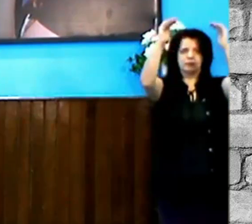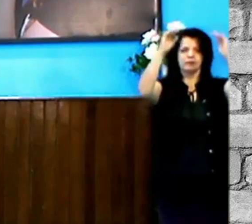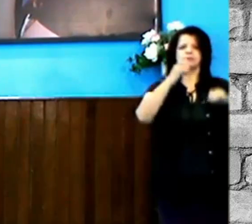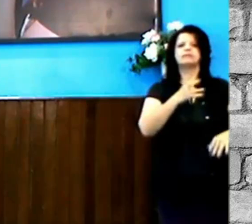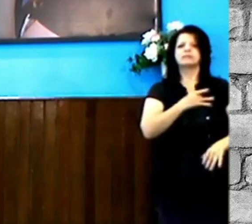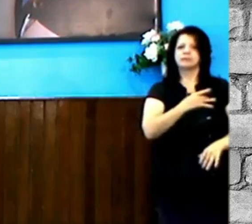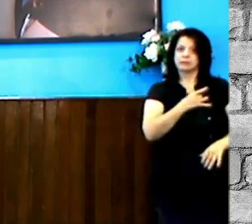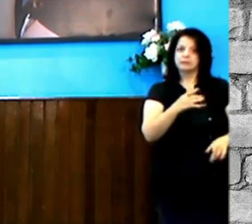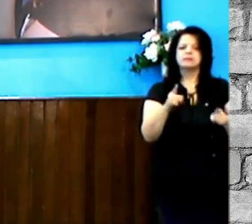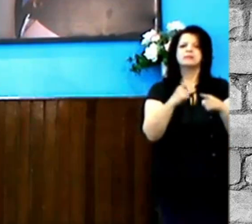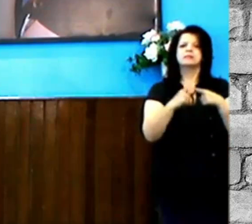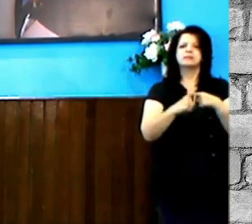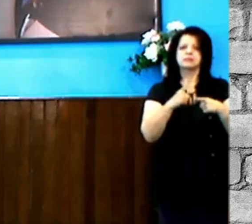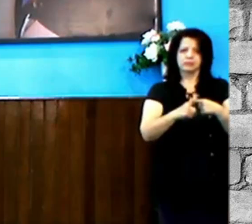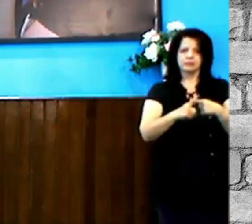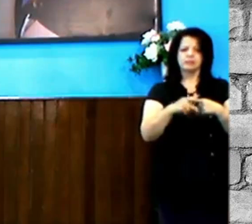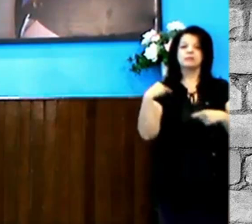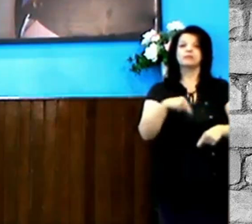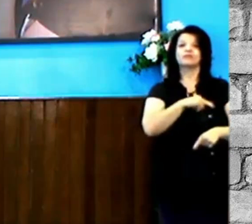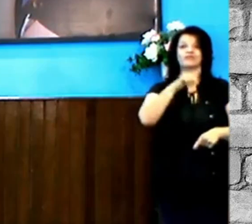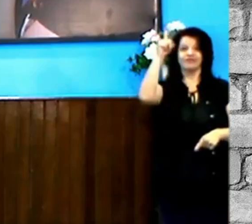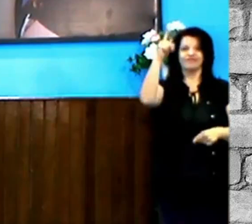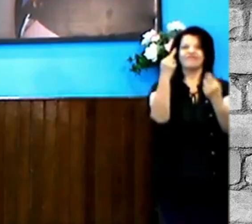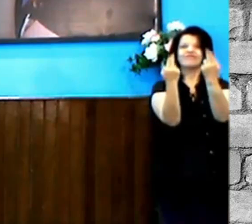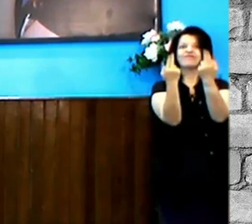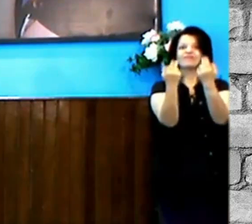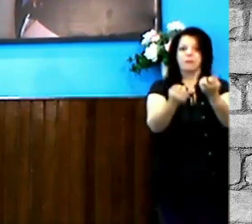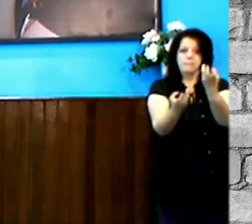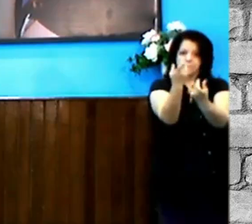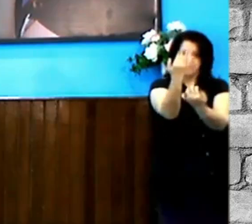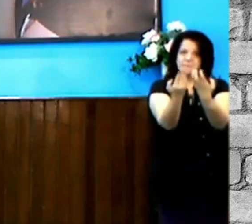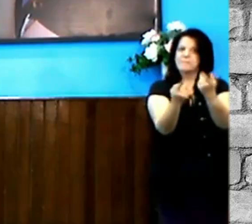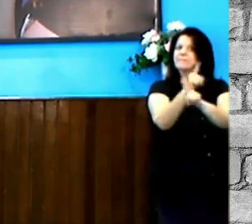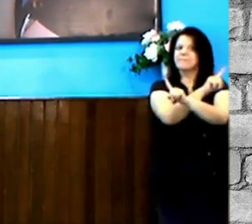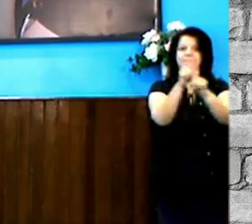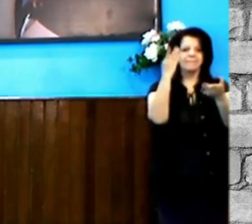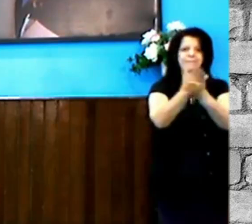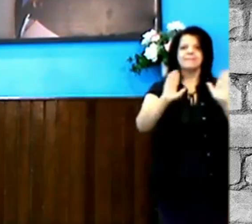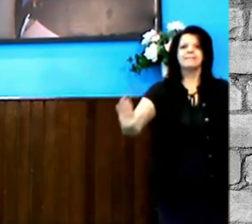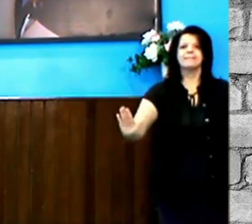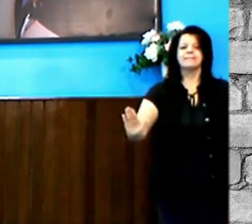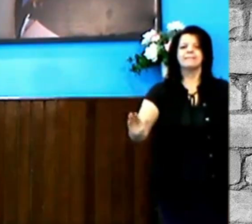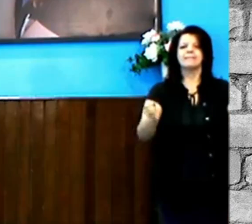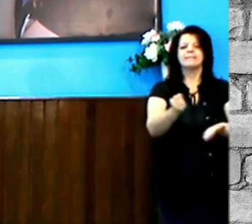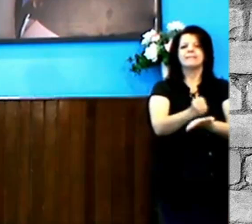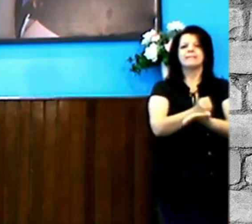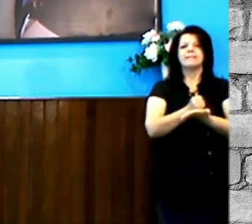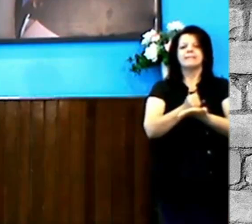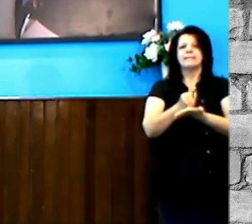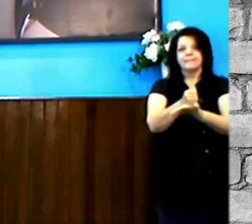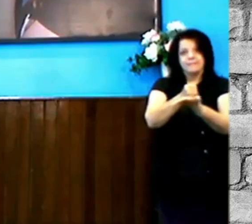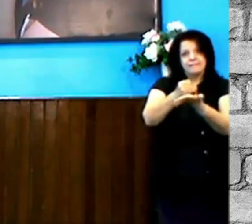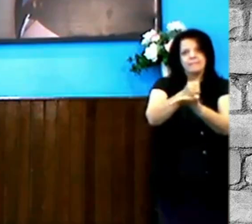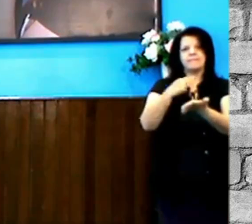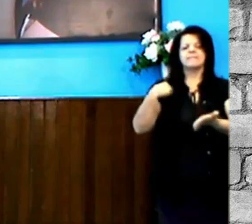temor. Por quê? Porque o nosso Deus é fogo consumidor. Portanto, a base do nosso temor